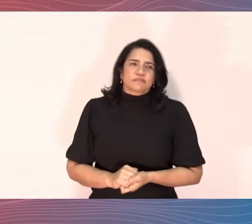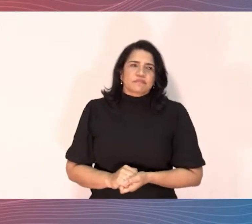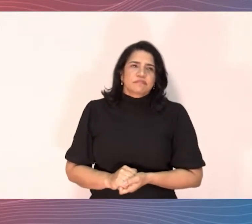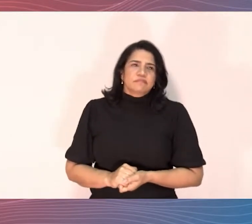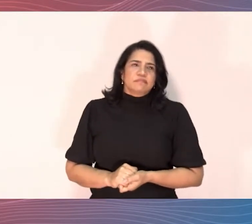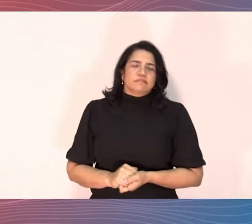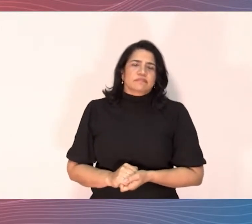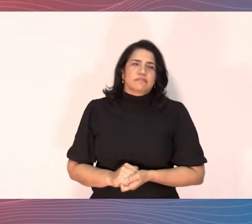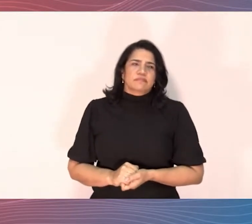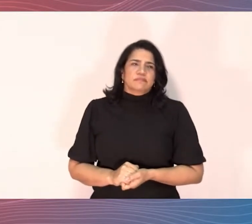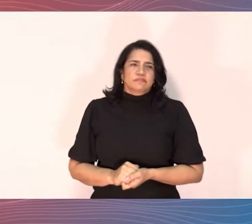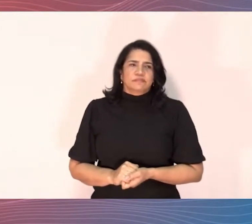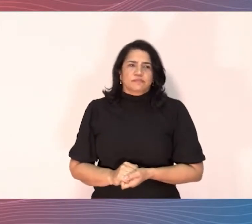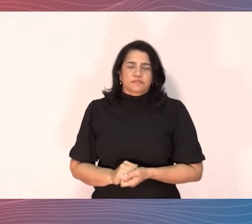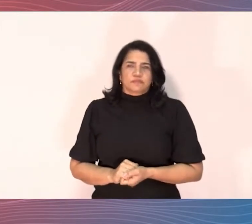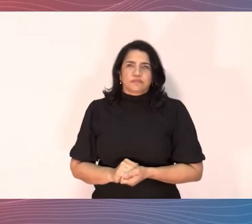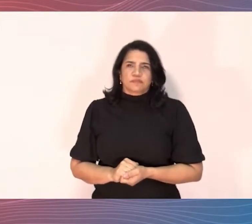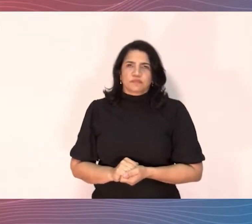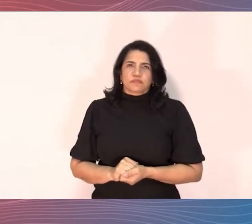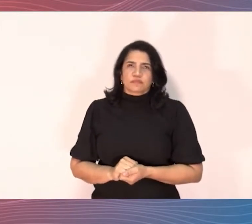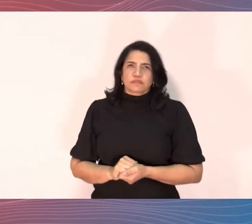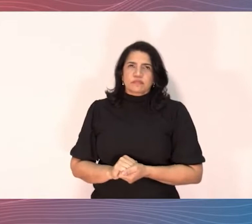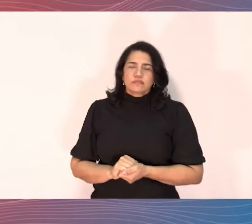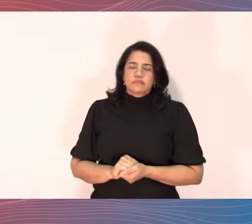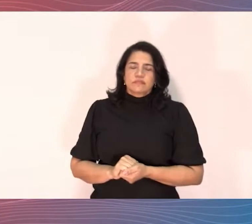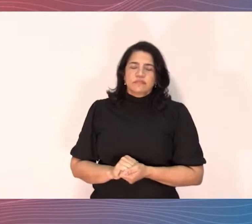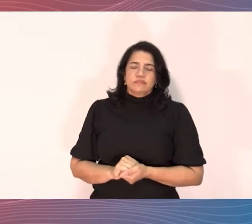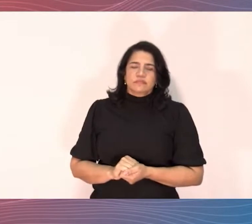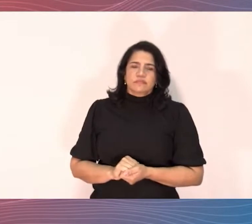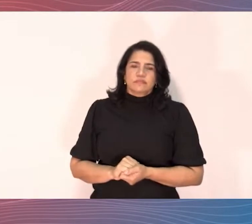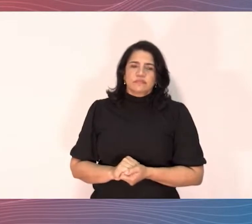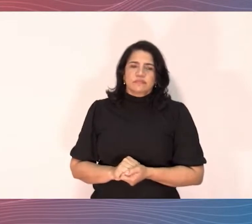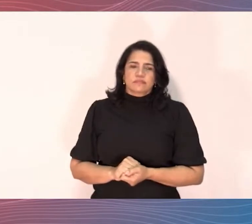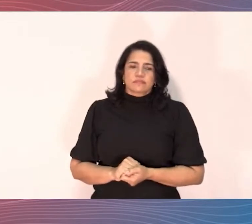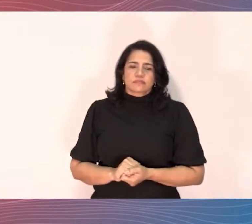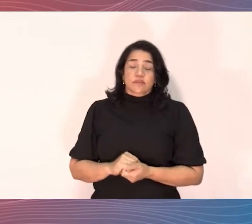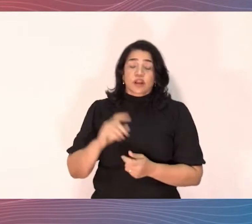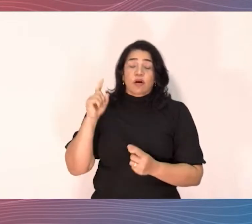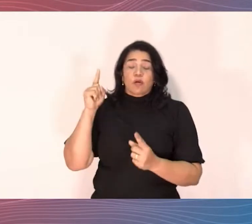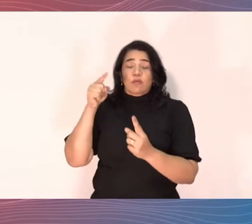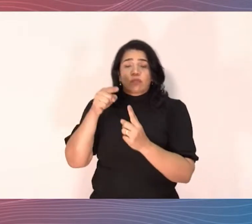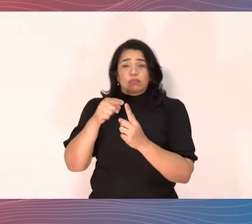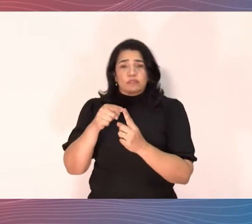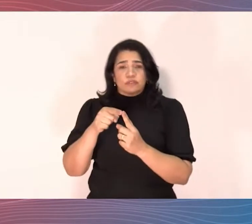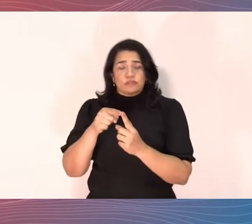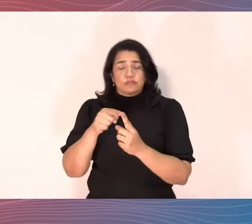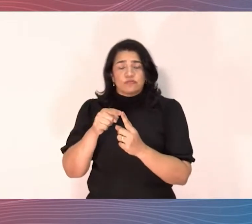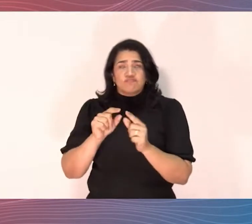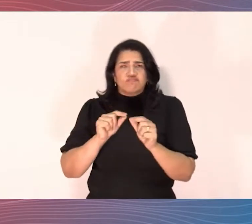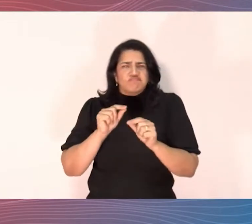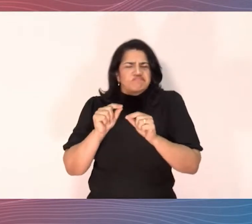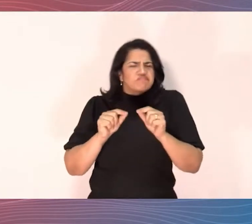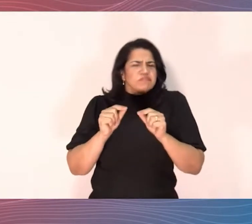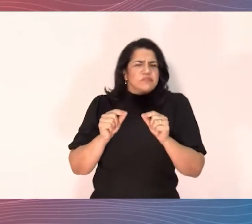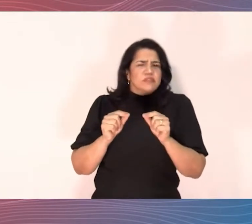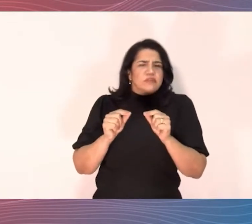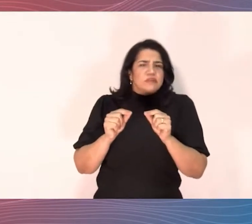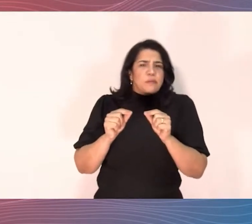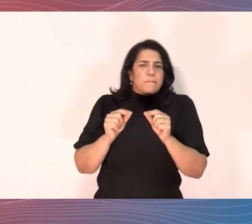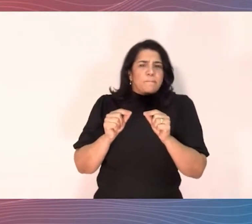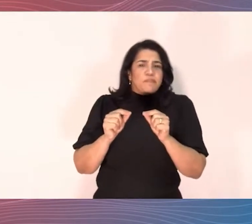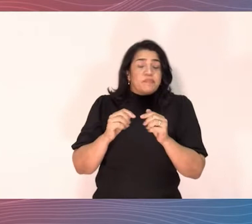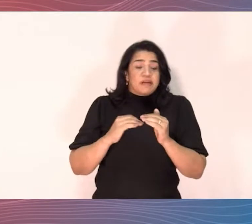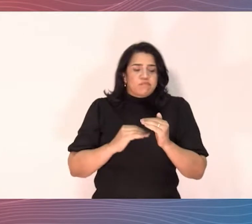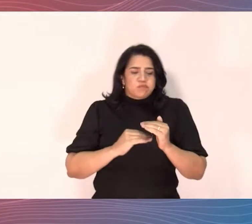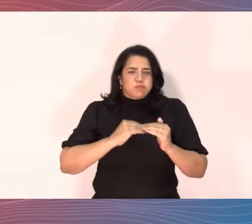cooperação de cada parte, efetua o seu próprio aumento, próprio